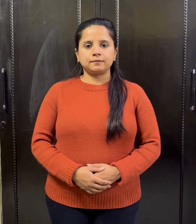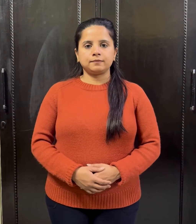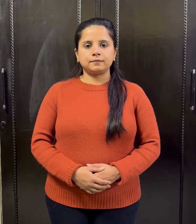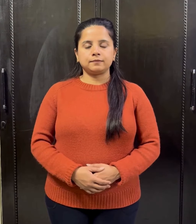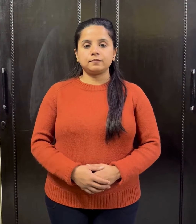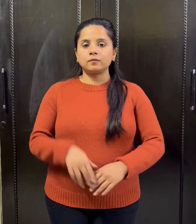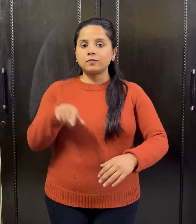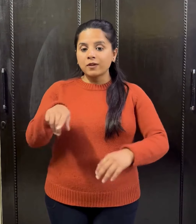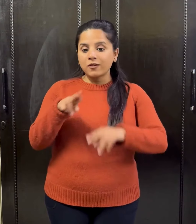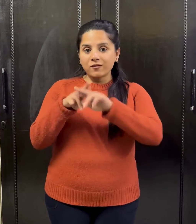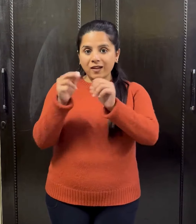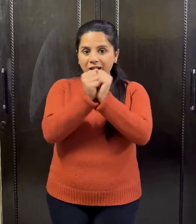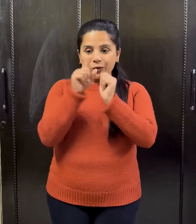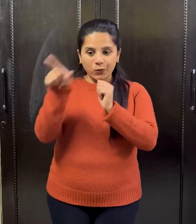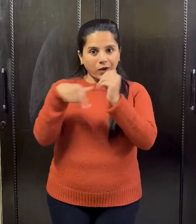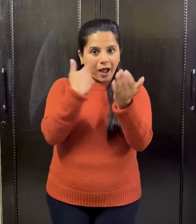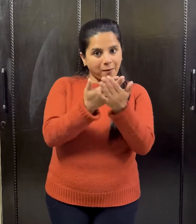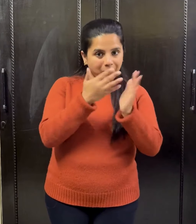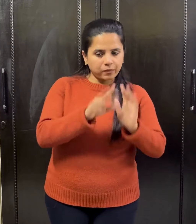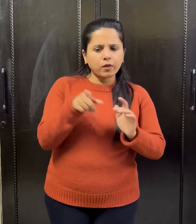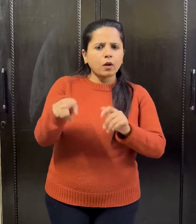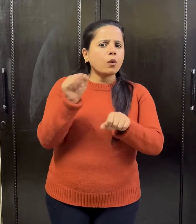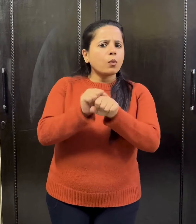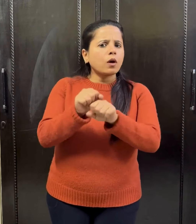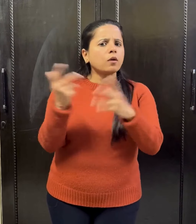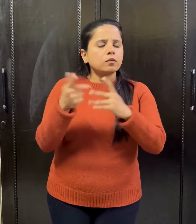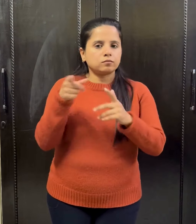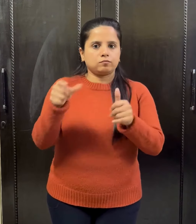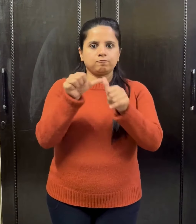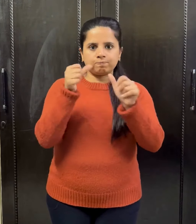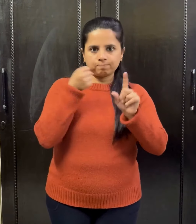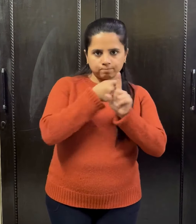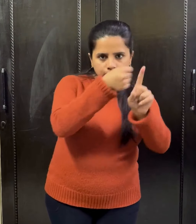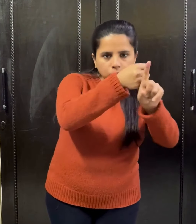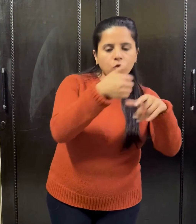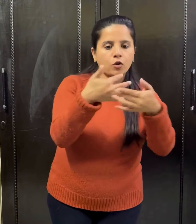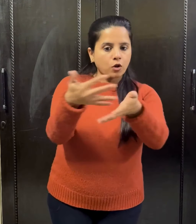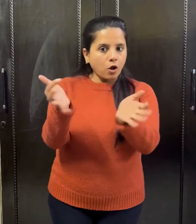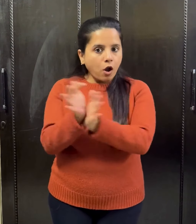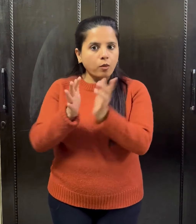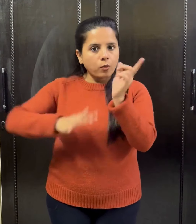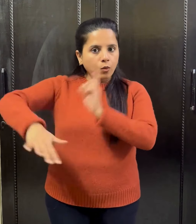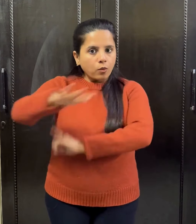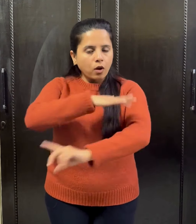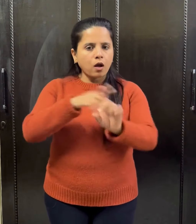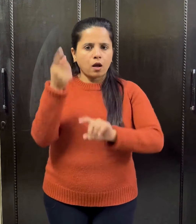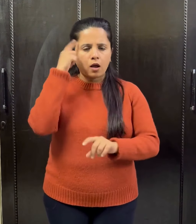फेलोज का काम है एडवोकेसी और कम्युनिटी लेवल इंटरवेंशन को इंप्लीमेंट